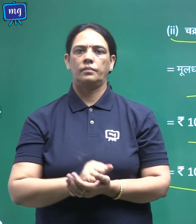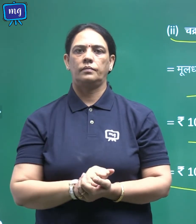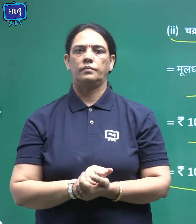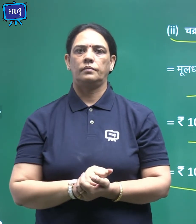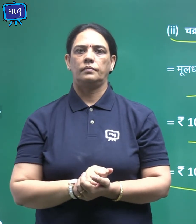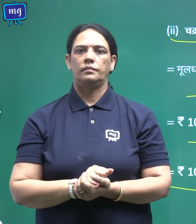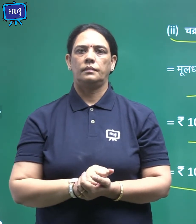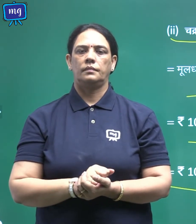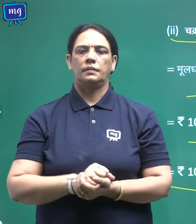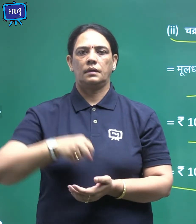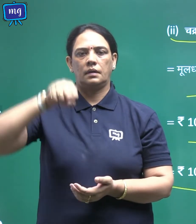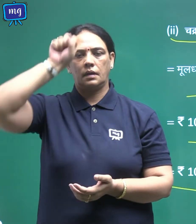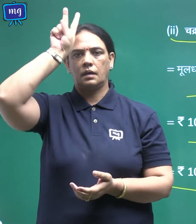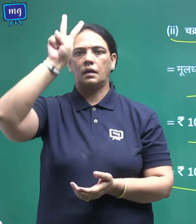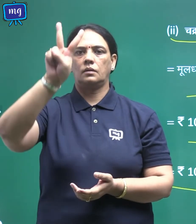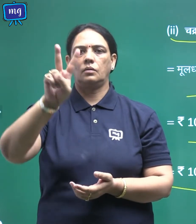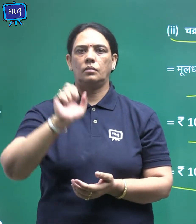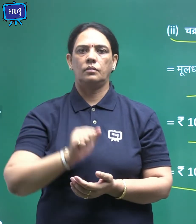की घात 2